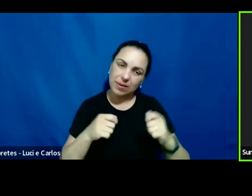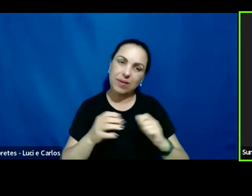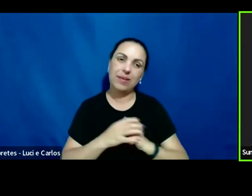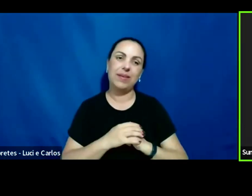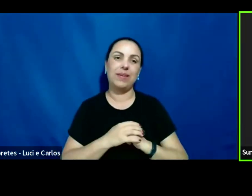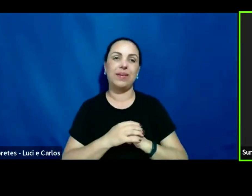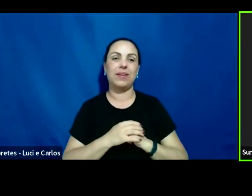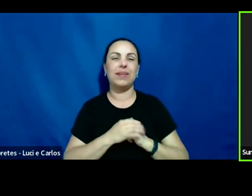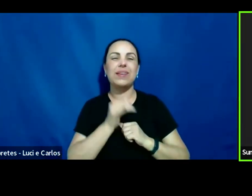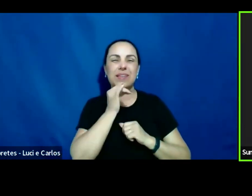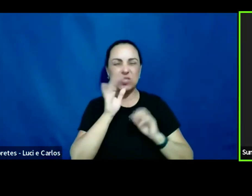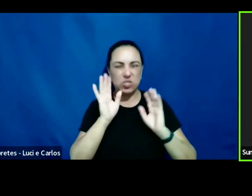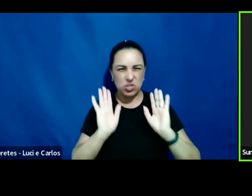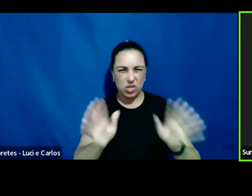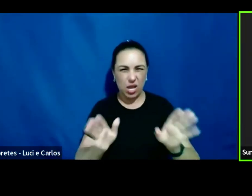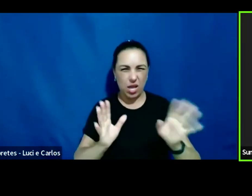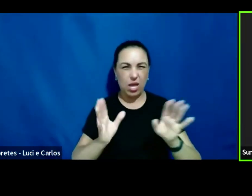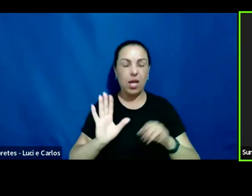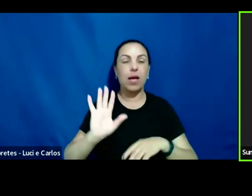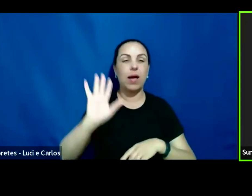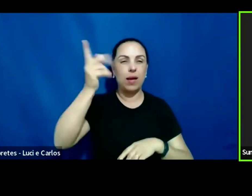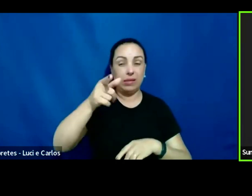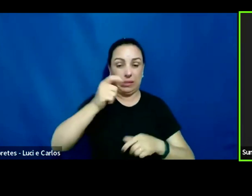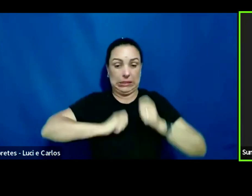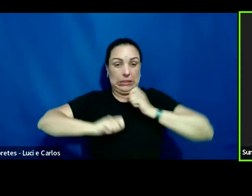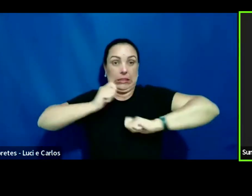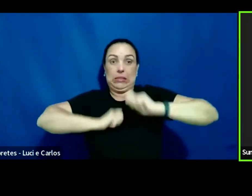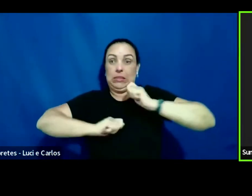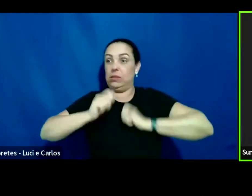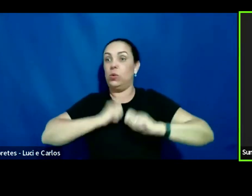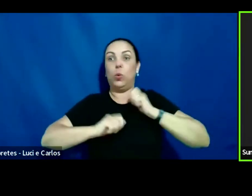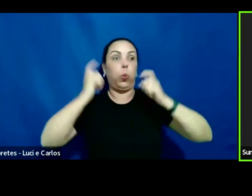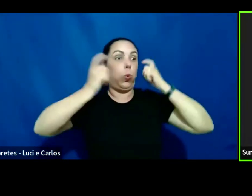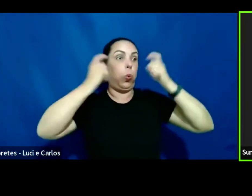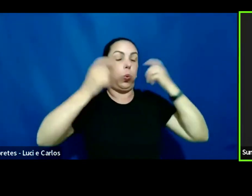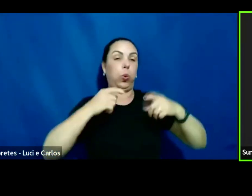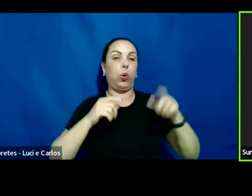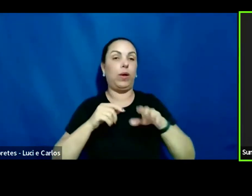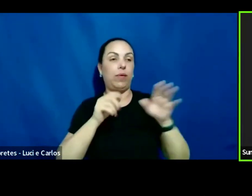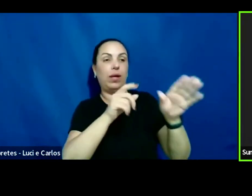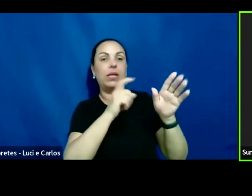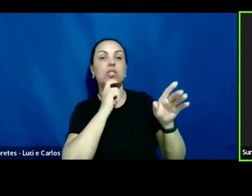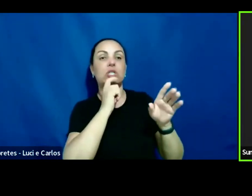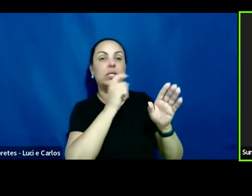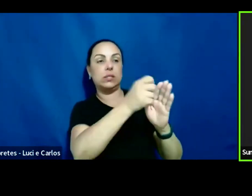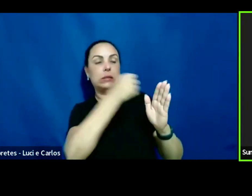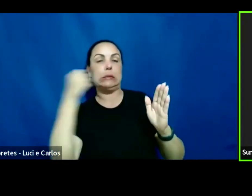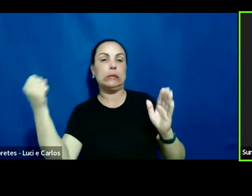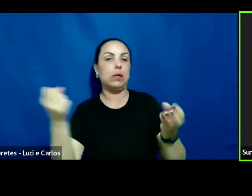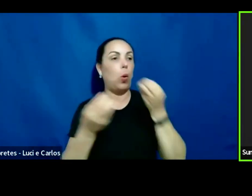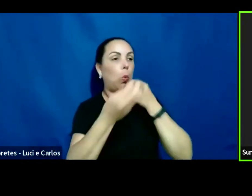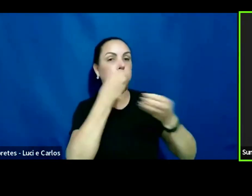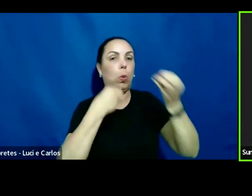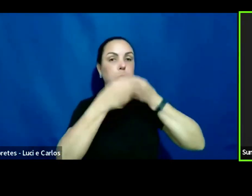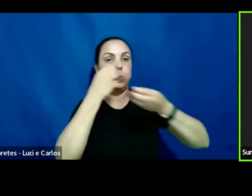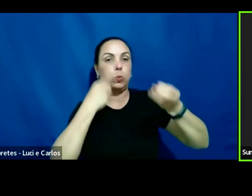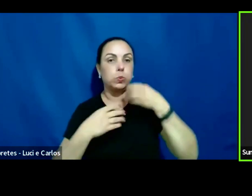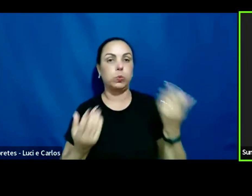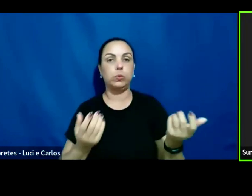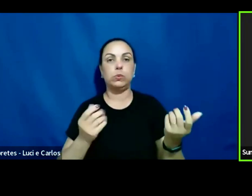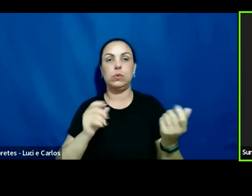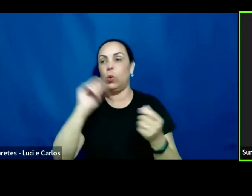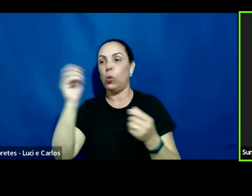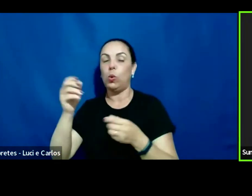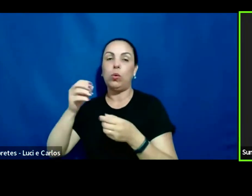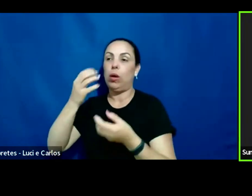intestino. Então, quando você for comer, se você estiver estressado, não coma. Fica de jejum. Quando você